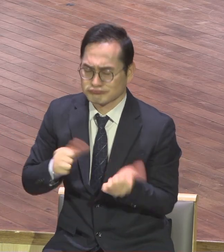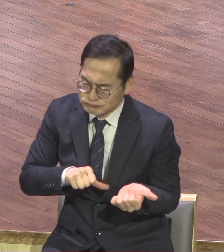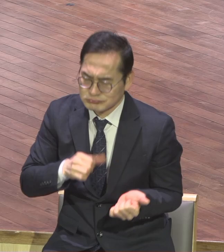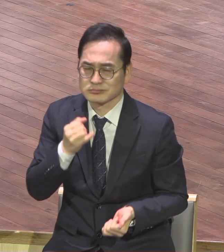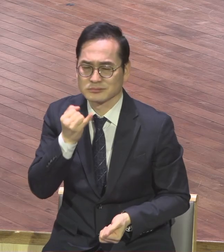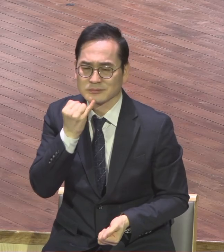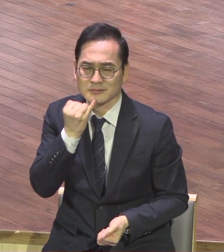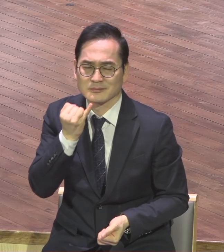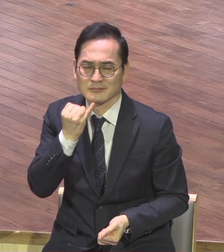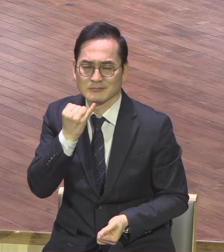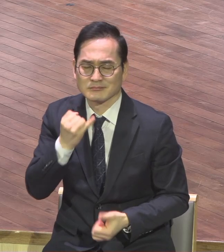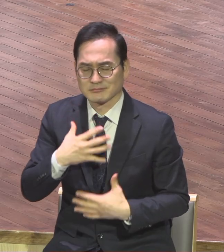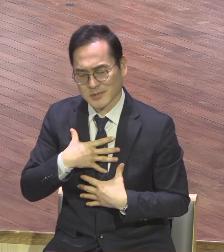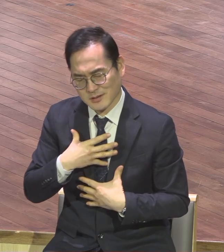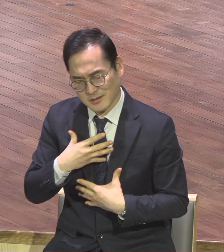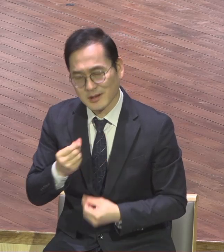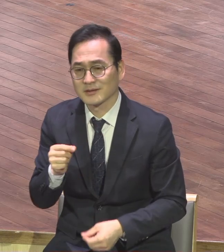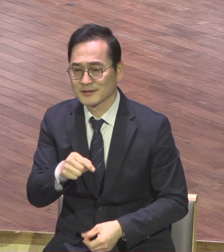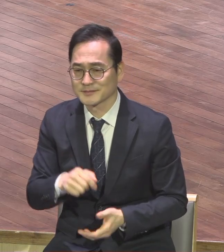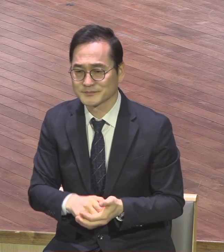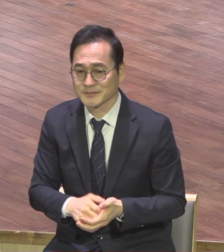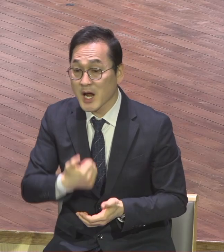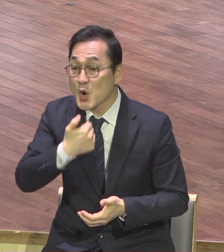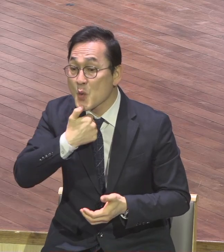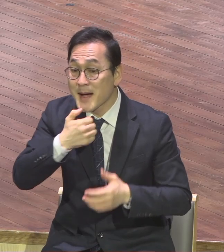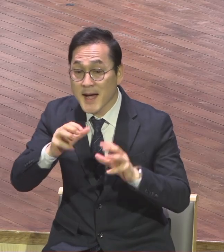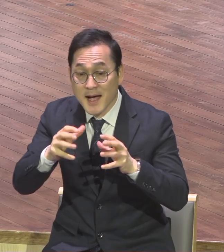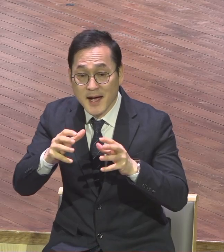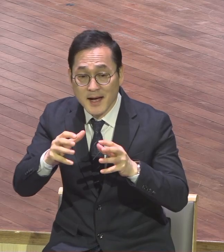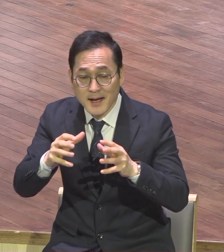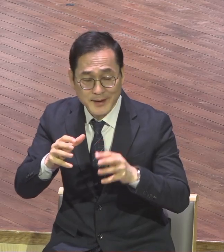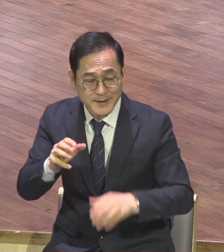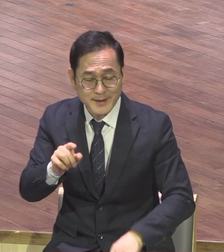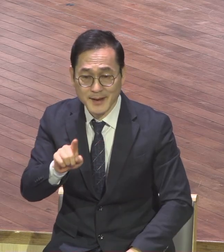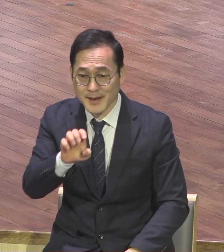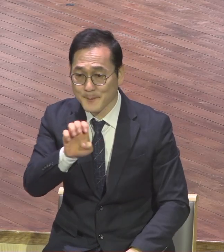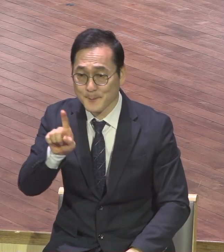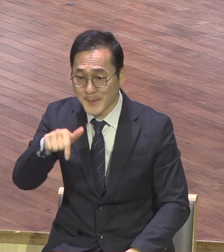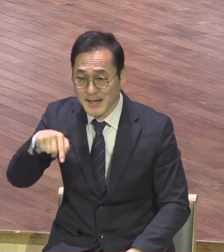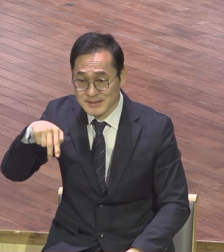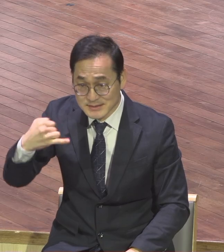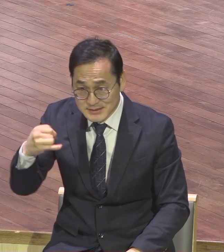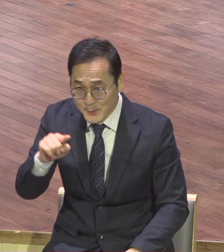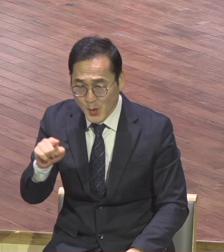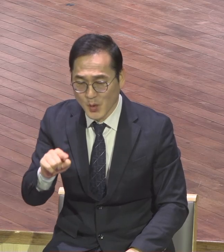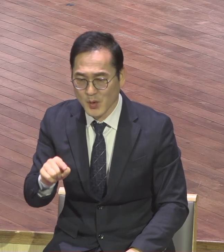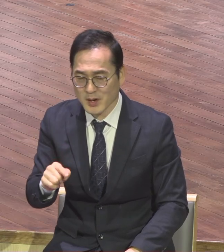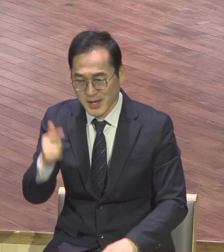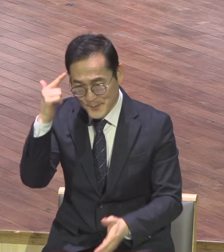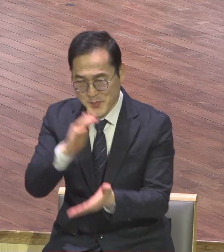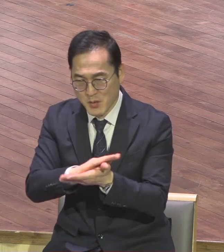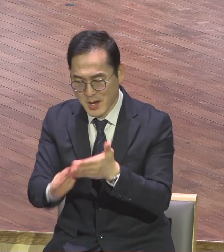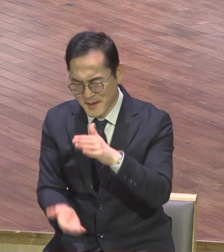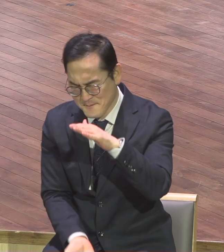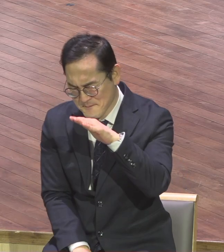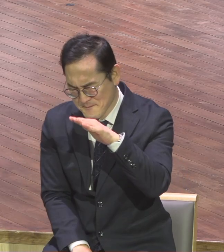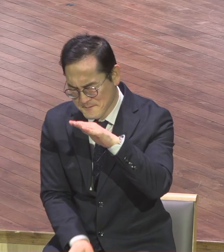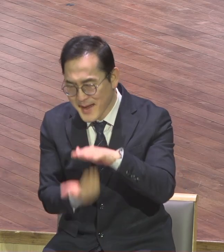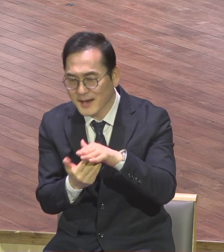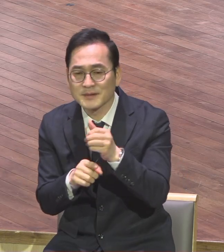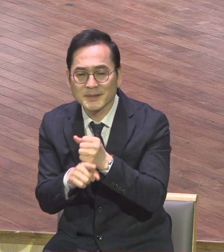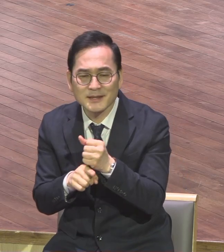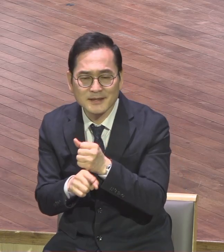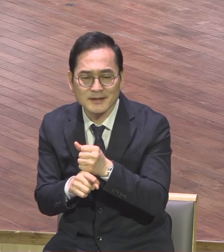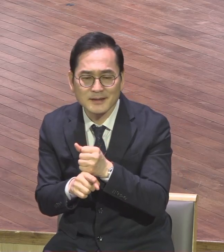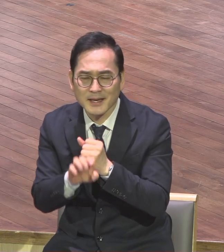로마 제국을 통해서 이루어진 팍스 로마나, 이것이 최고 평화다라고 외적 평화